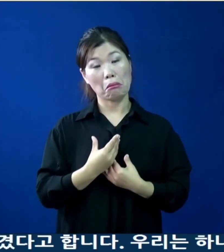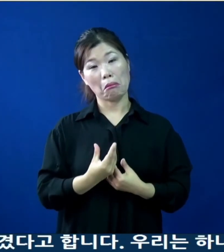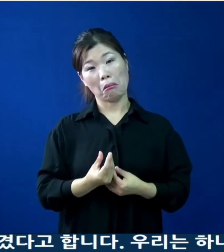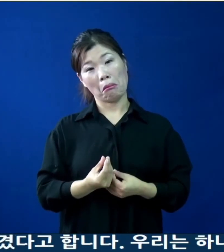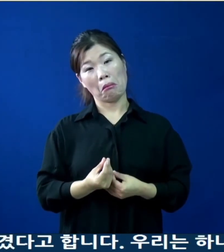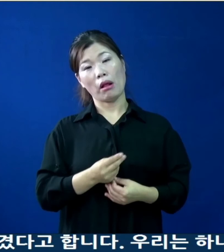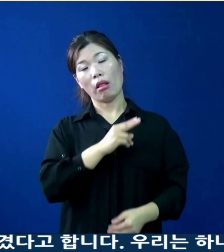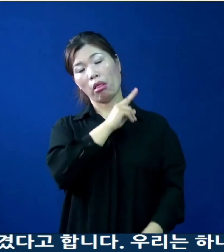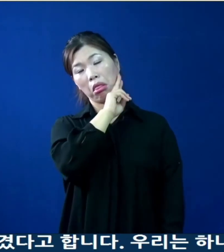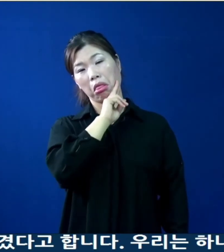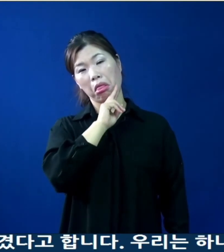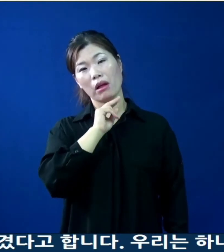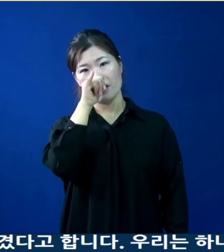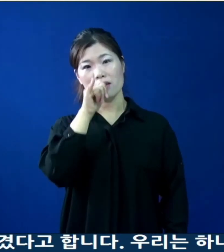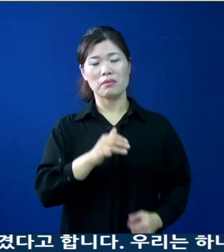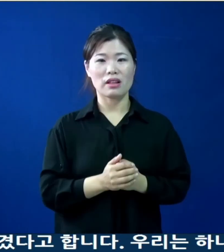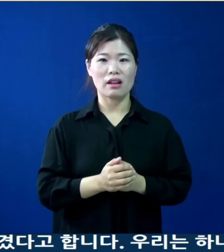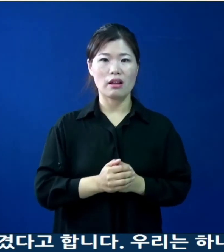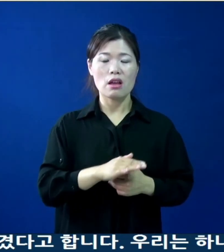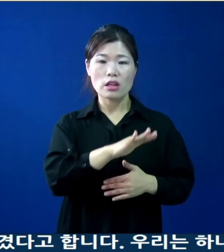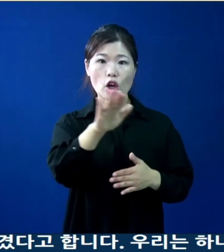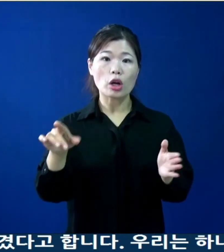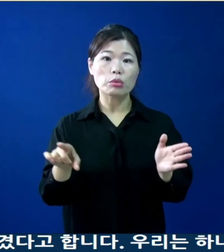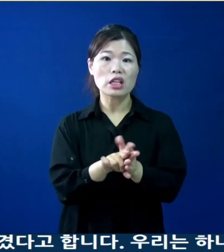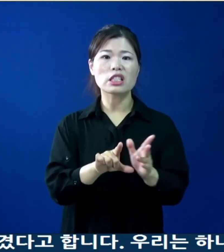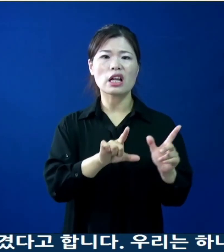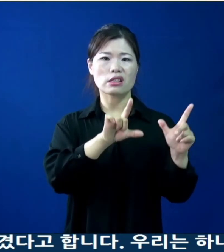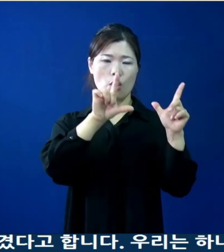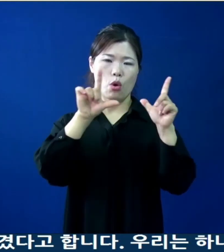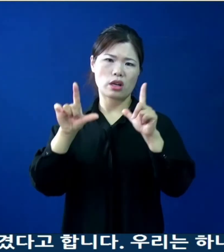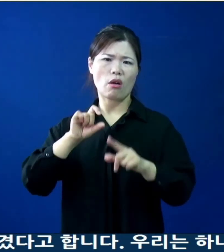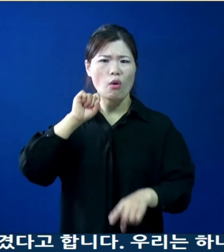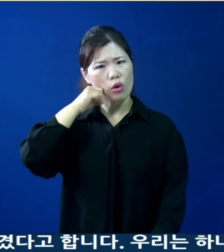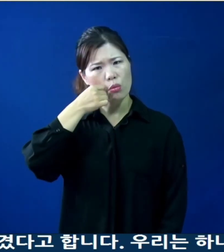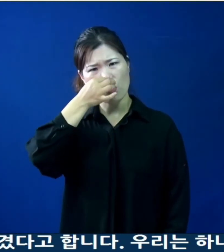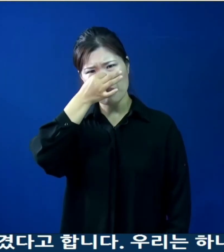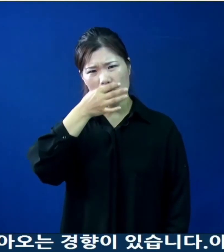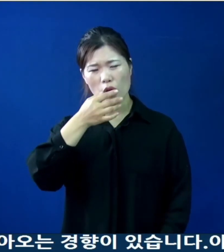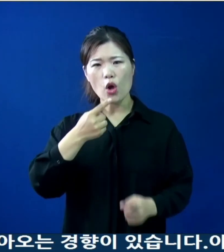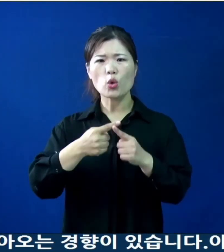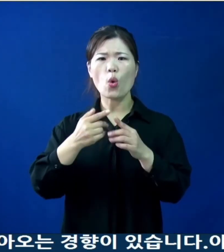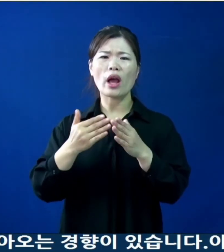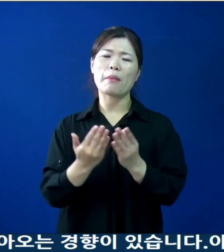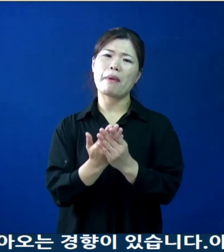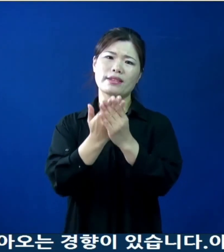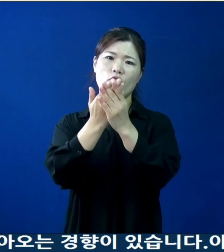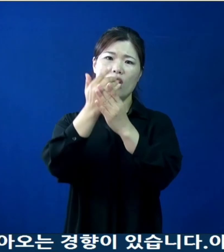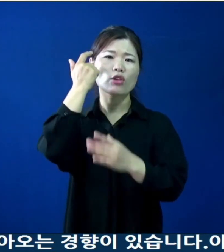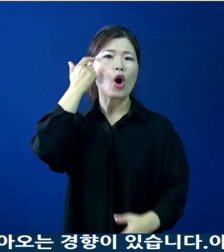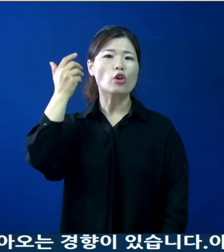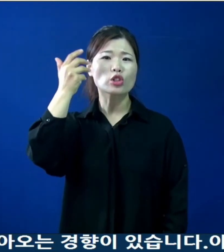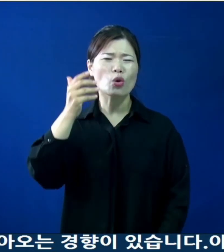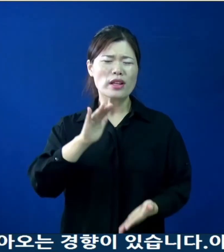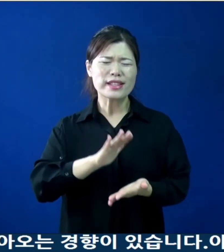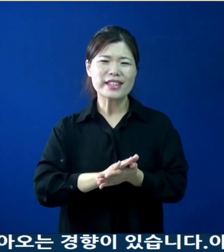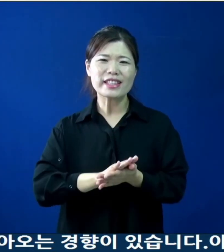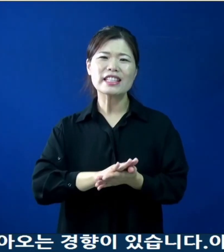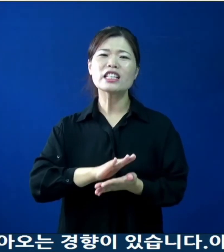않습니까? 계속 우리의 신앙생활이 어렵고 힘들고 교회가 막 발전하고 영적으로 우리가